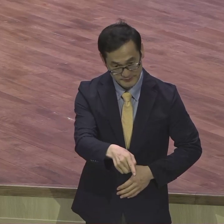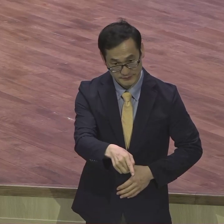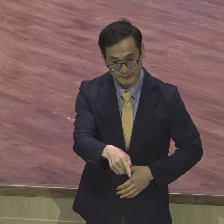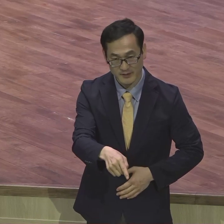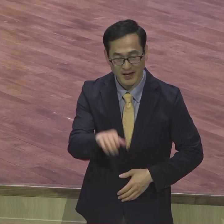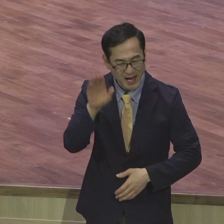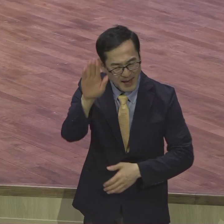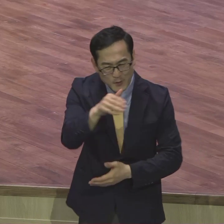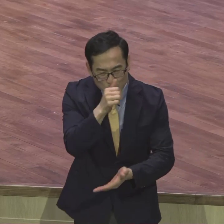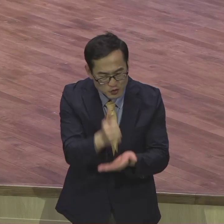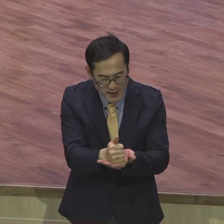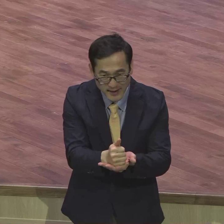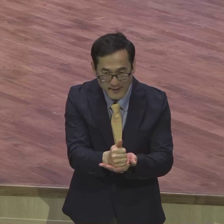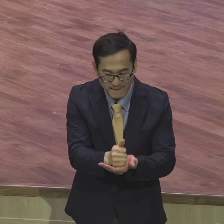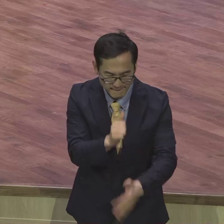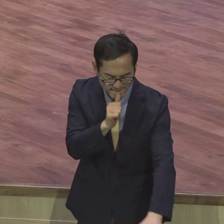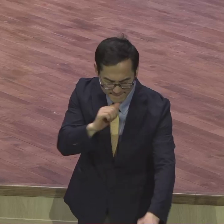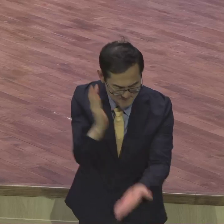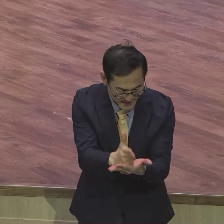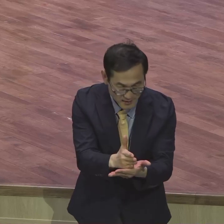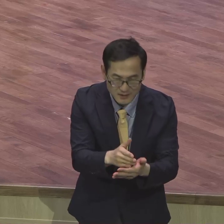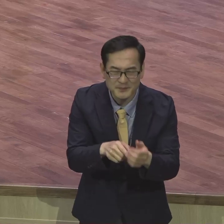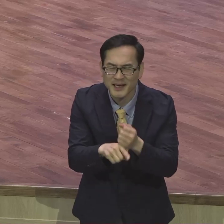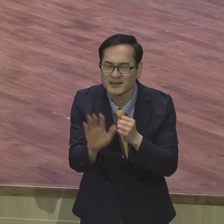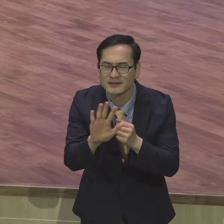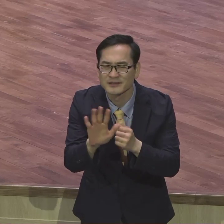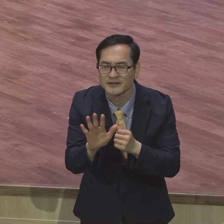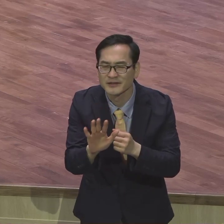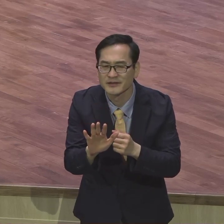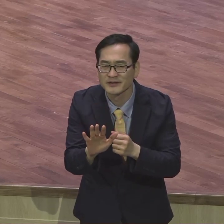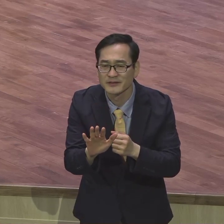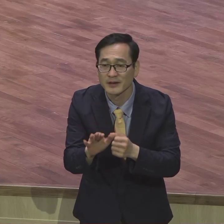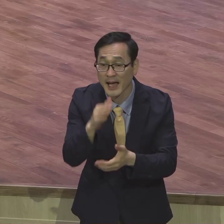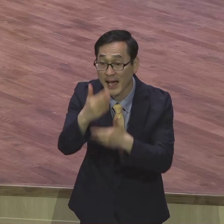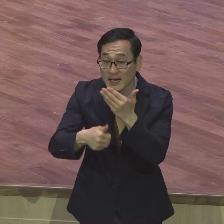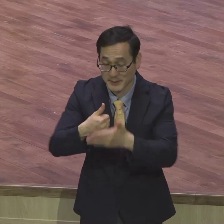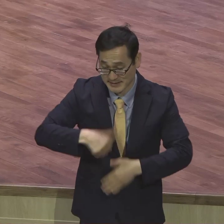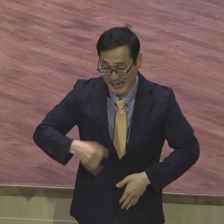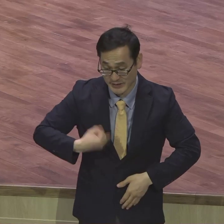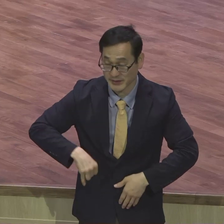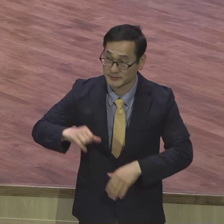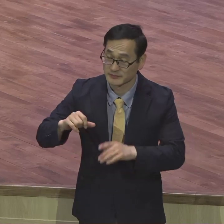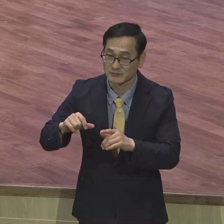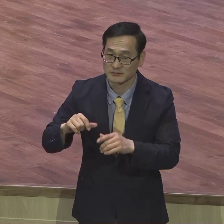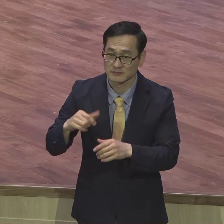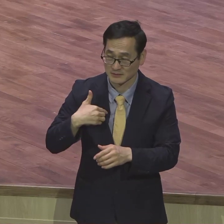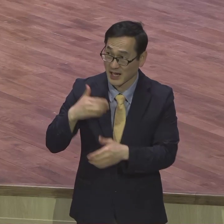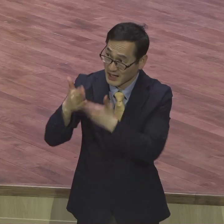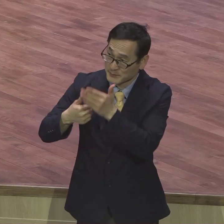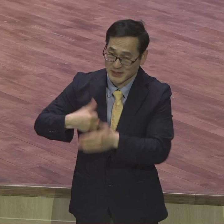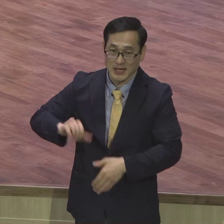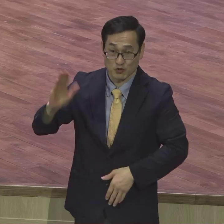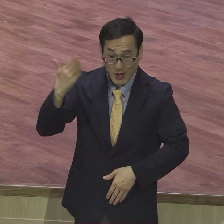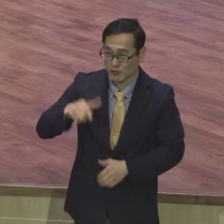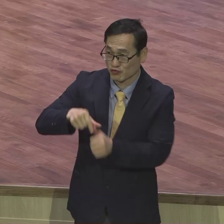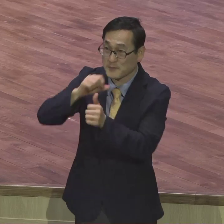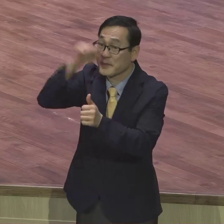말이 아니에요. 하나님의 자녀가 되었으면서도 죄를 지어요. 불신자가 똑같이. 그리고